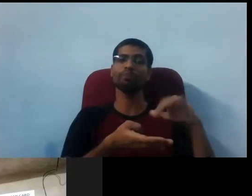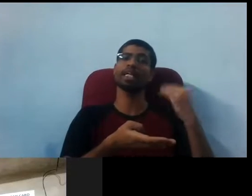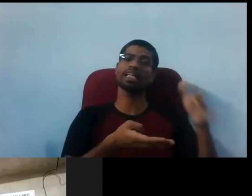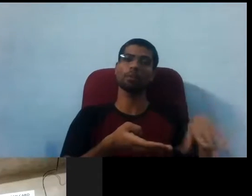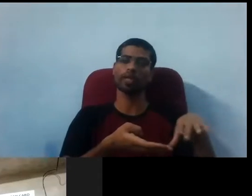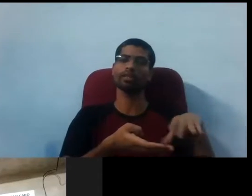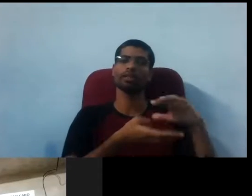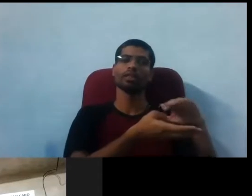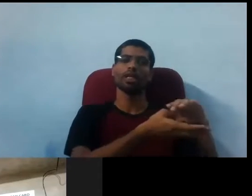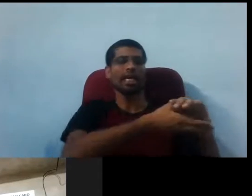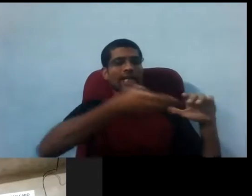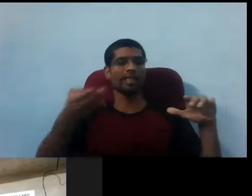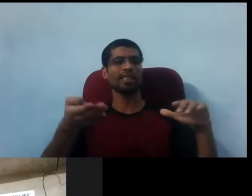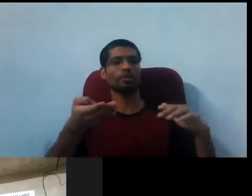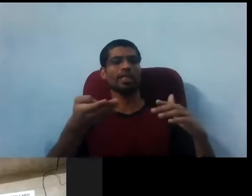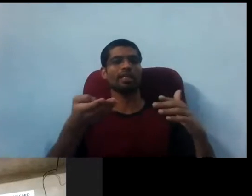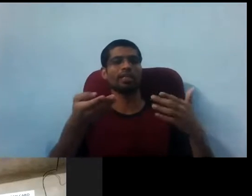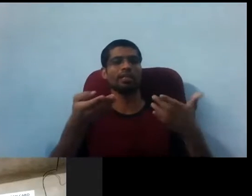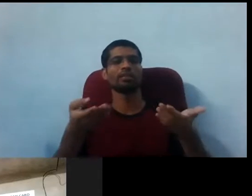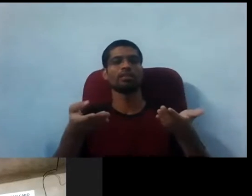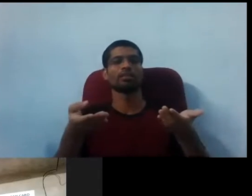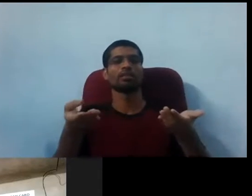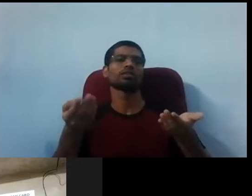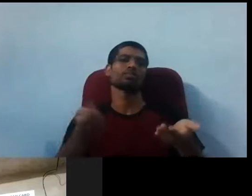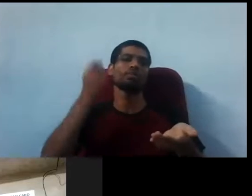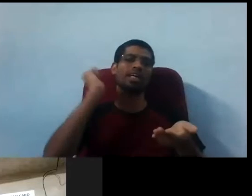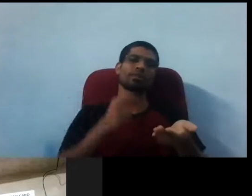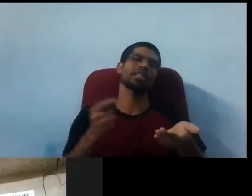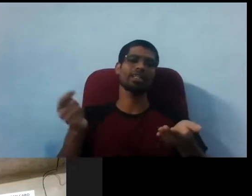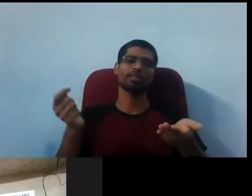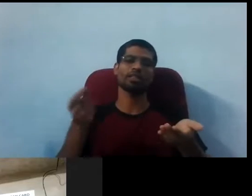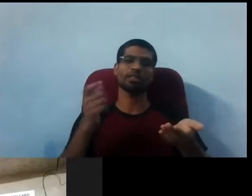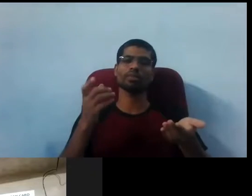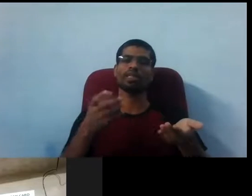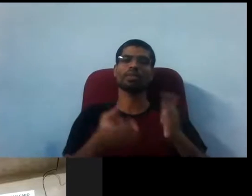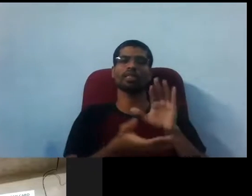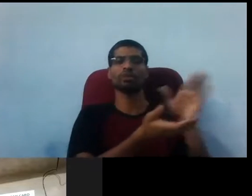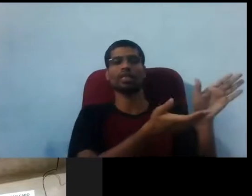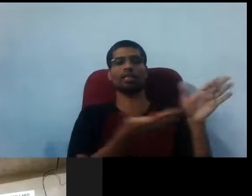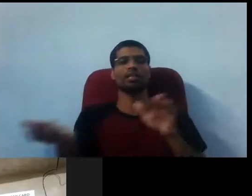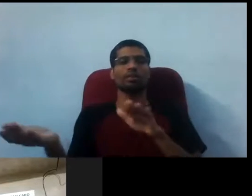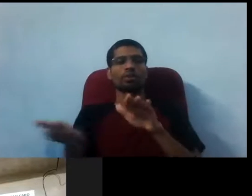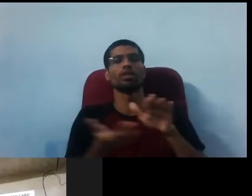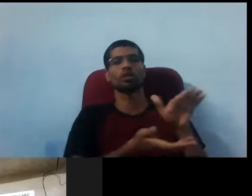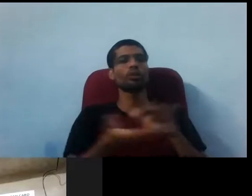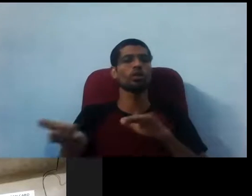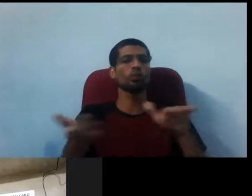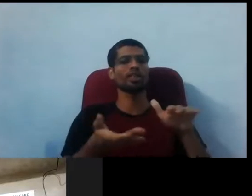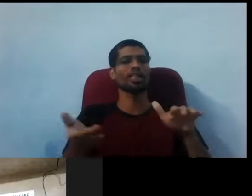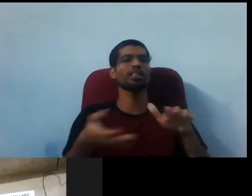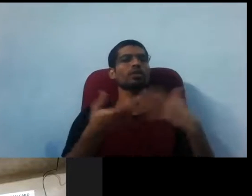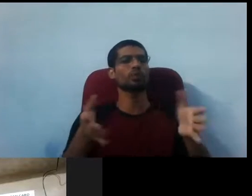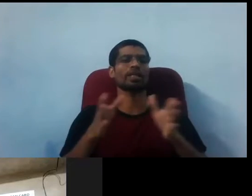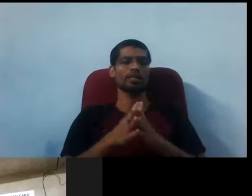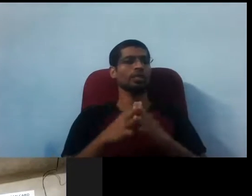बिफोर इट्स मेल्टिंग पॉइंट अलग करके हम लोग क्या करते हैं, मार मार के, हथौड़ा से मार मार के उसको क्या करते हैं, हम लोग जो भी रूप